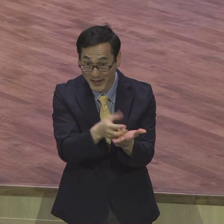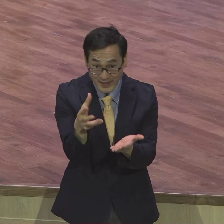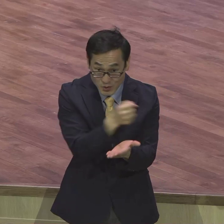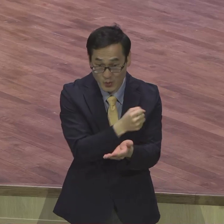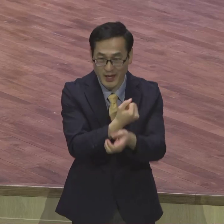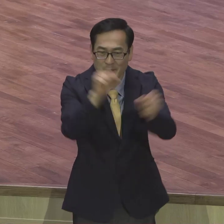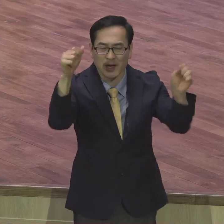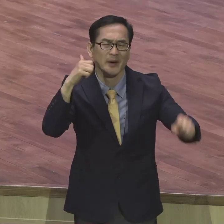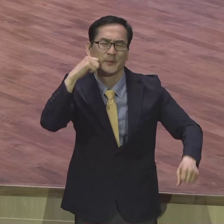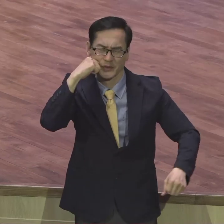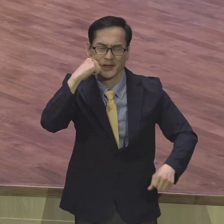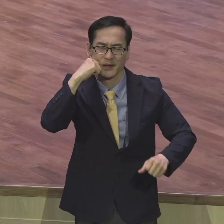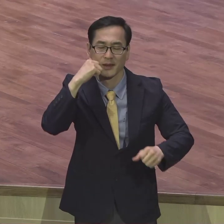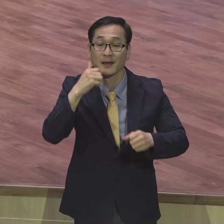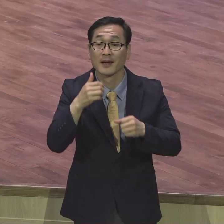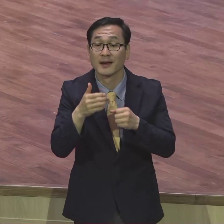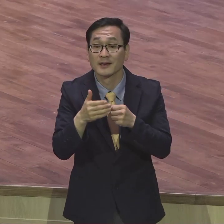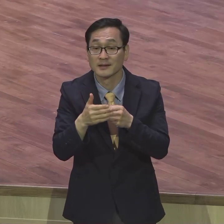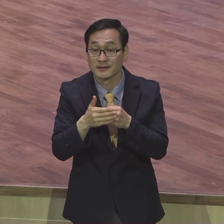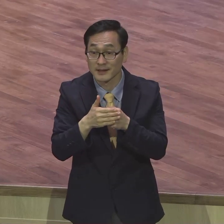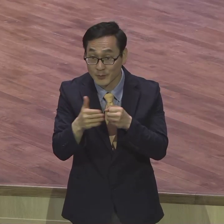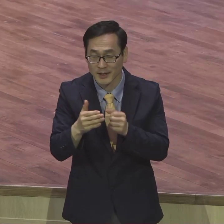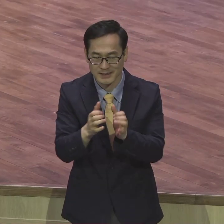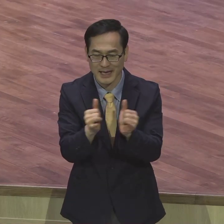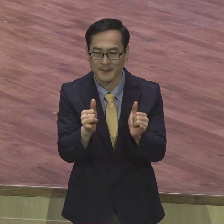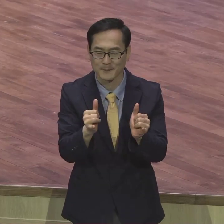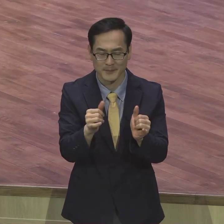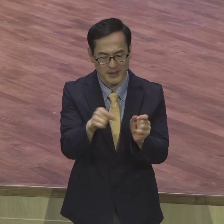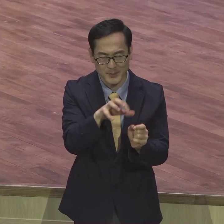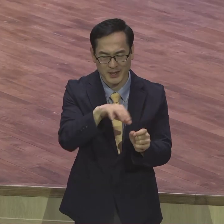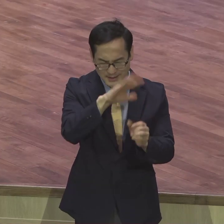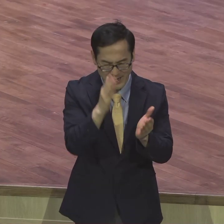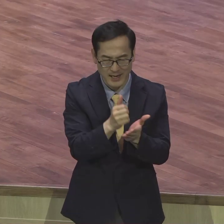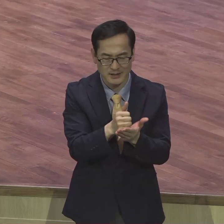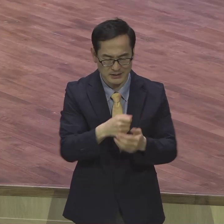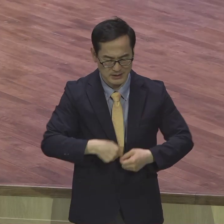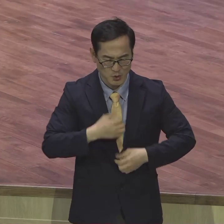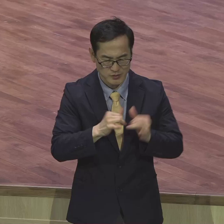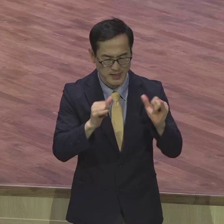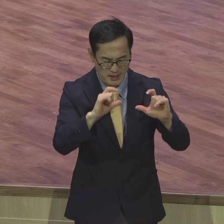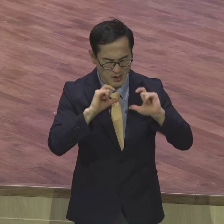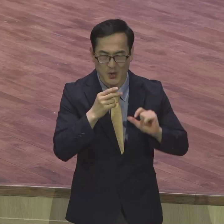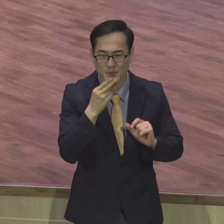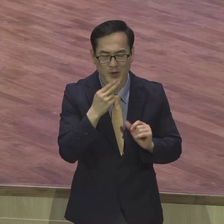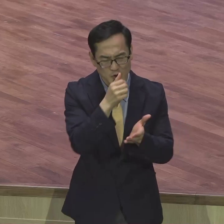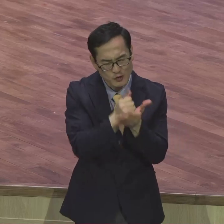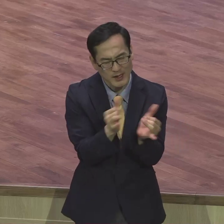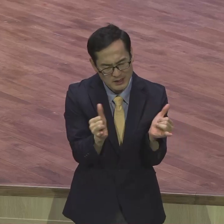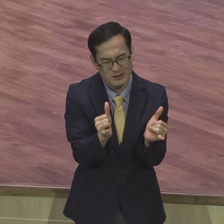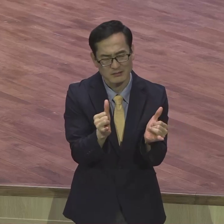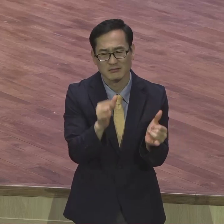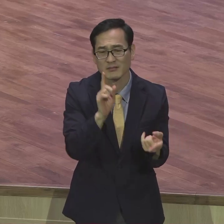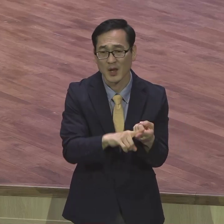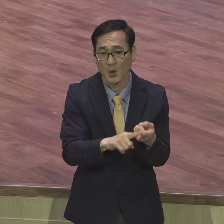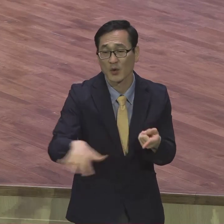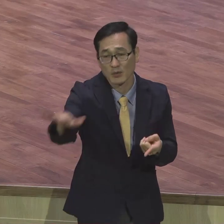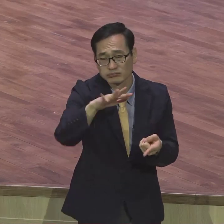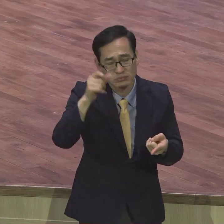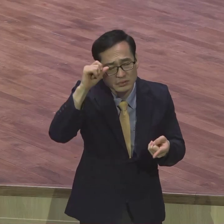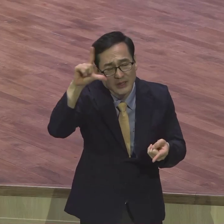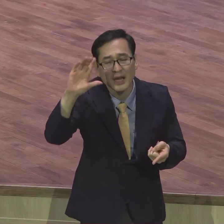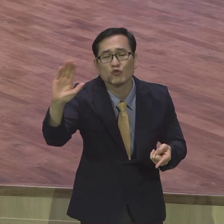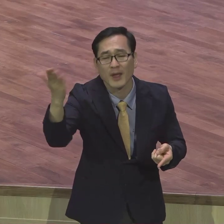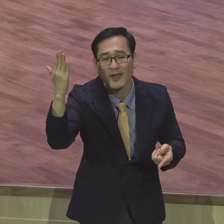모든 사람이 율법 앞에서는 어려운 존재가 하나도 없고 죄인된 존재임을 깨달아야 한다.